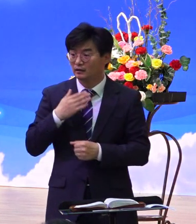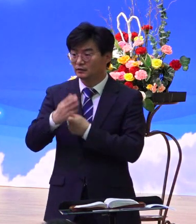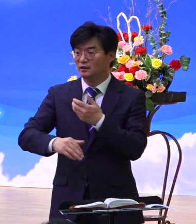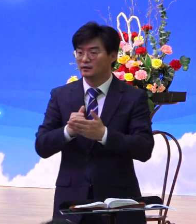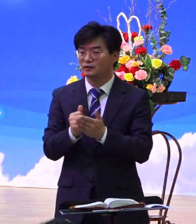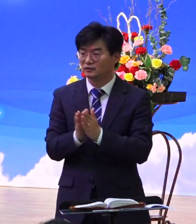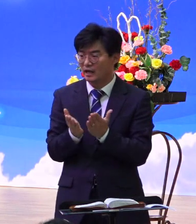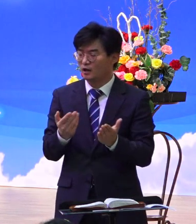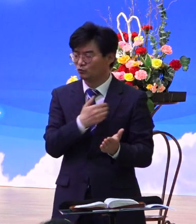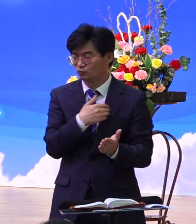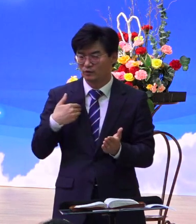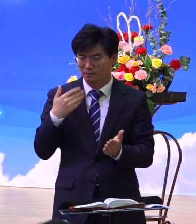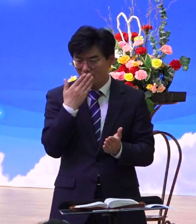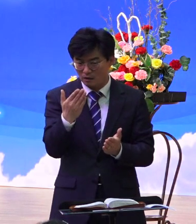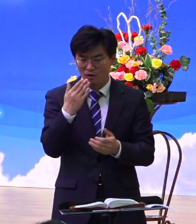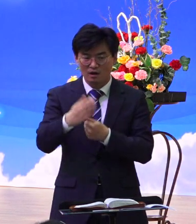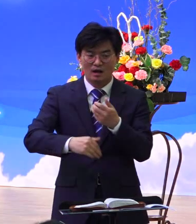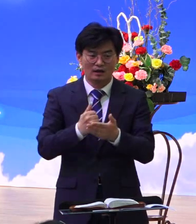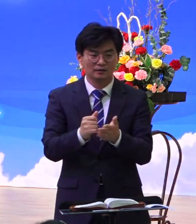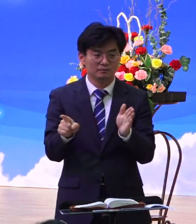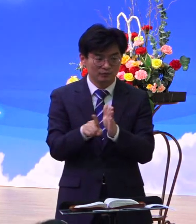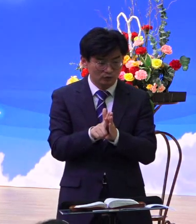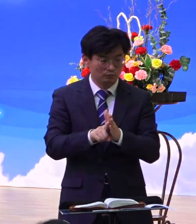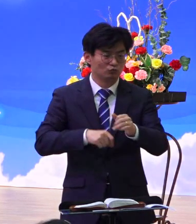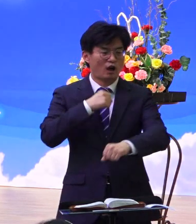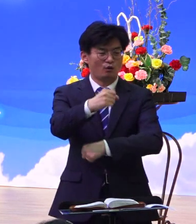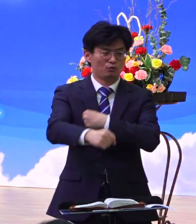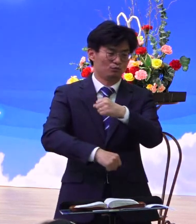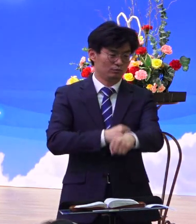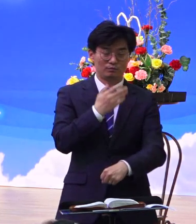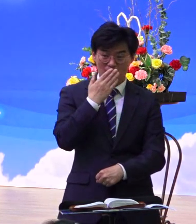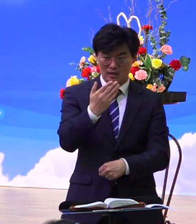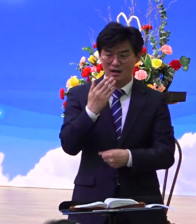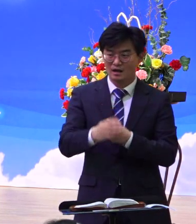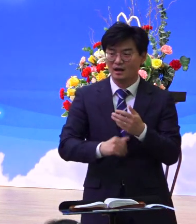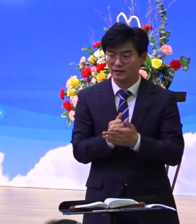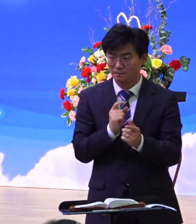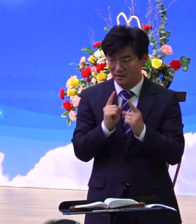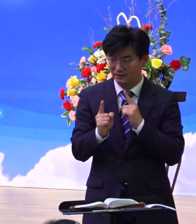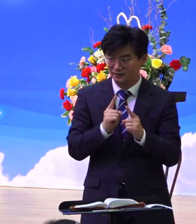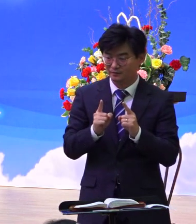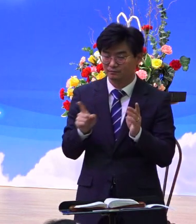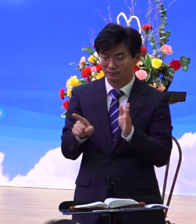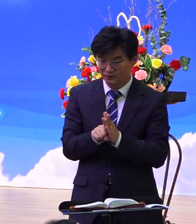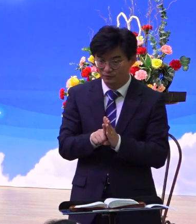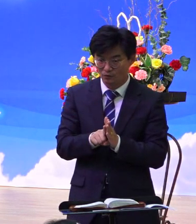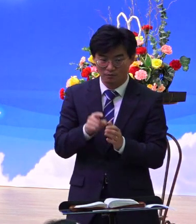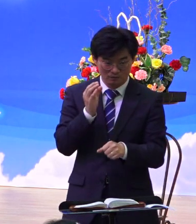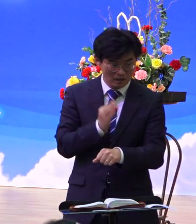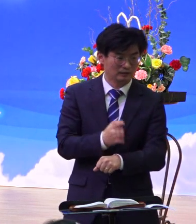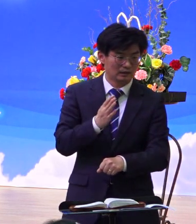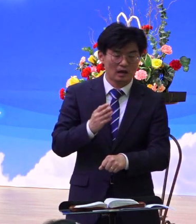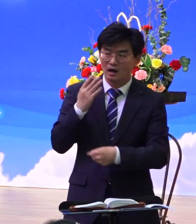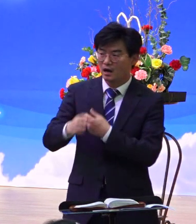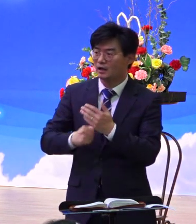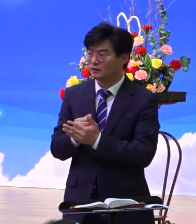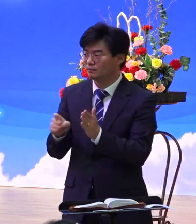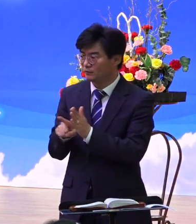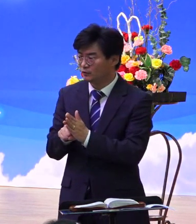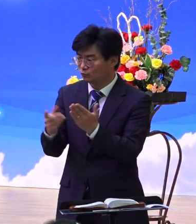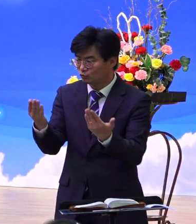한 권도 아니고 여러 권 있으실 겁니다. 하나님의 말씀이 지금 내게 있고 하나님 내게 믿음 주셨음에 감사하시기